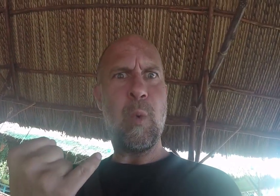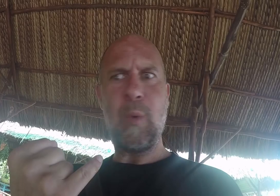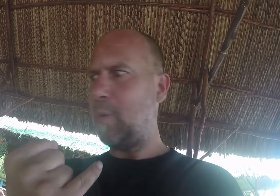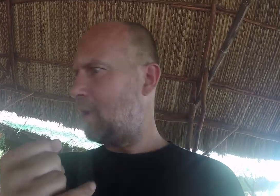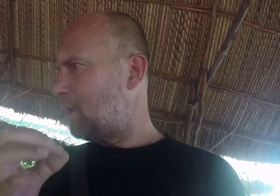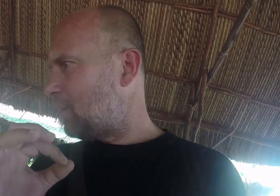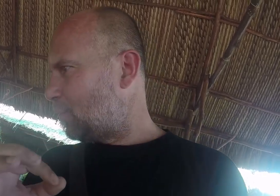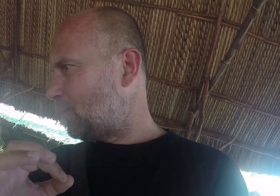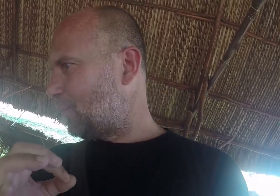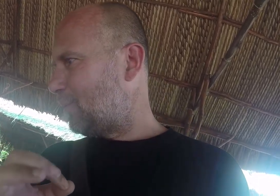Oho, das war aber lecker.